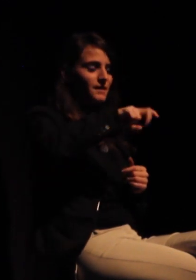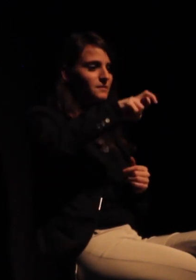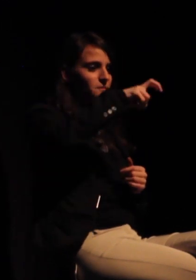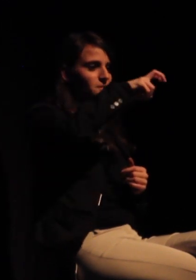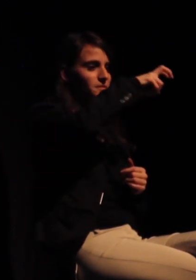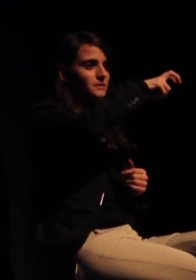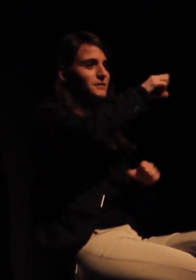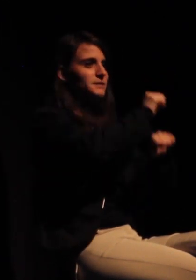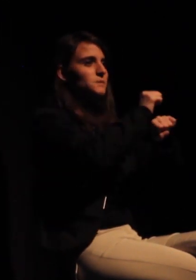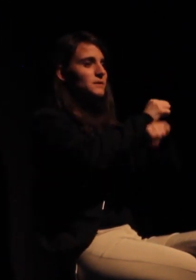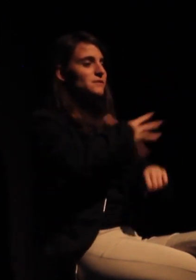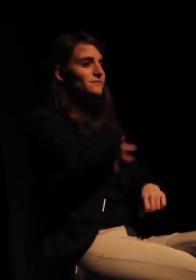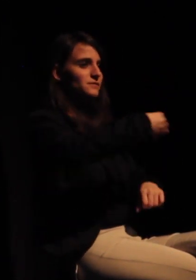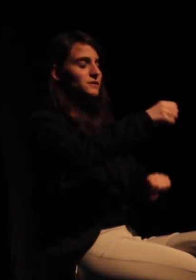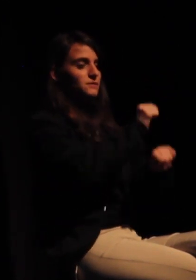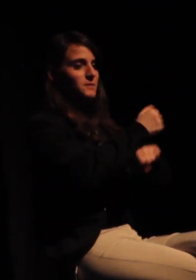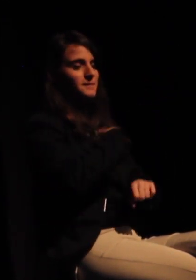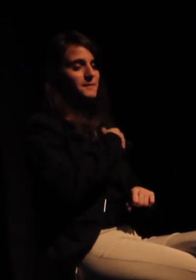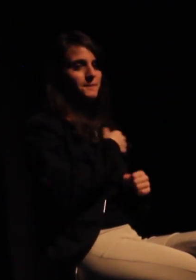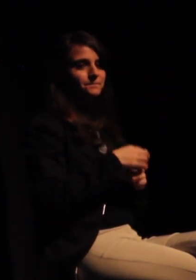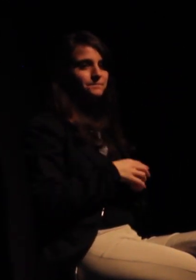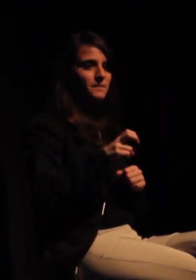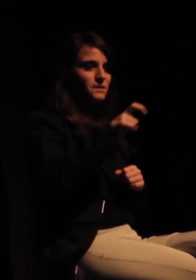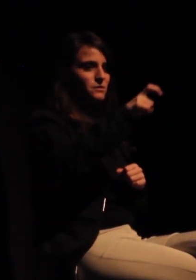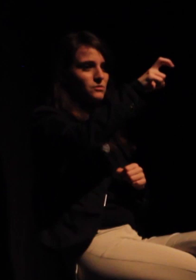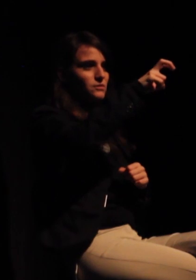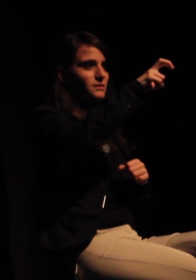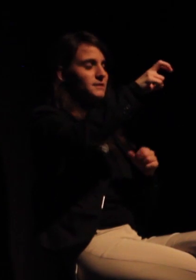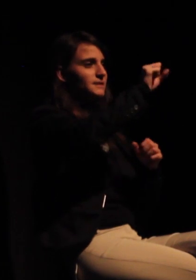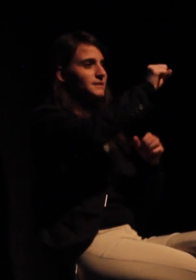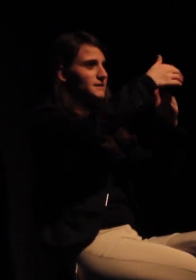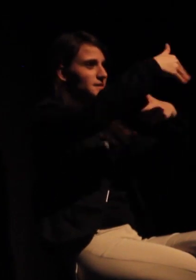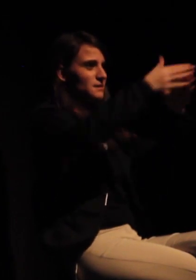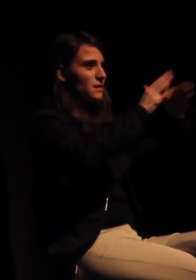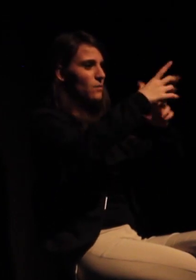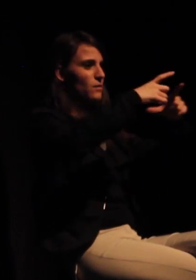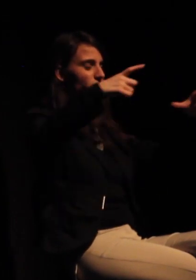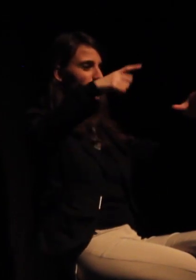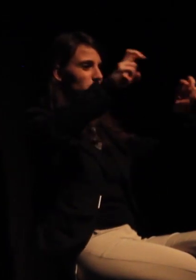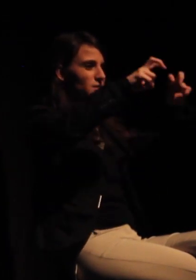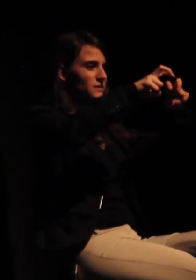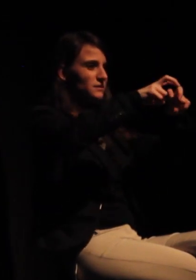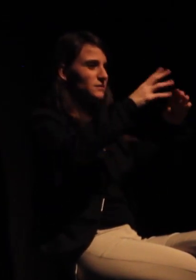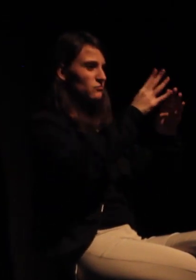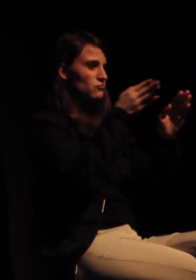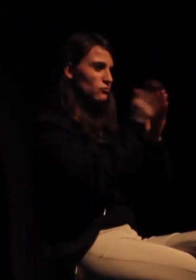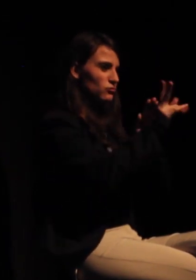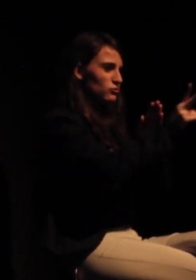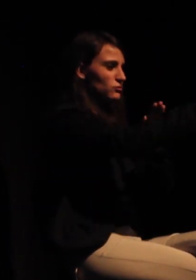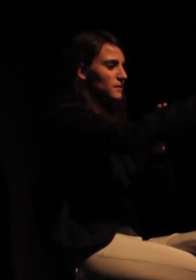Alguém vem esperar? Falei, meu filho vem me esperar. Sobe aqui, vai sair um saguão grande, cheio de cadeiras, o senhor segue, tem